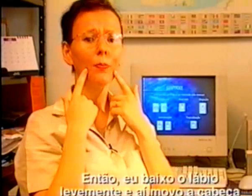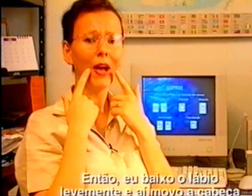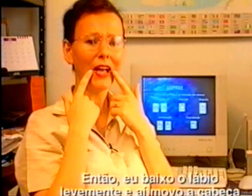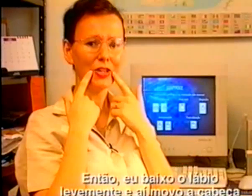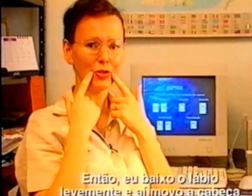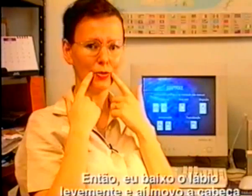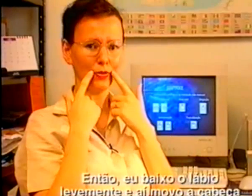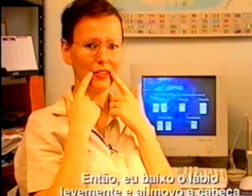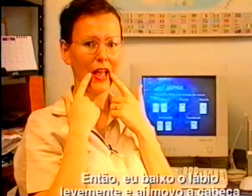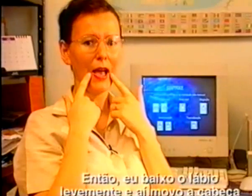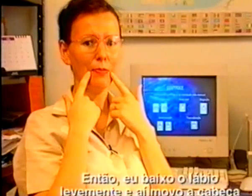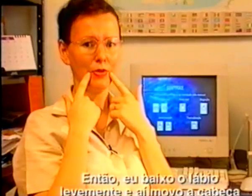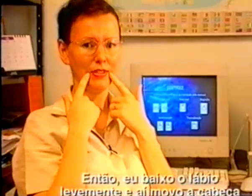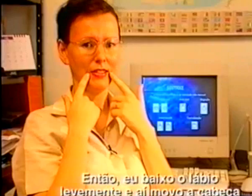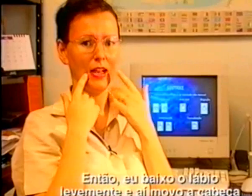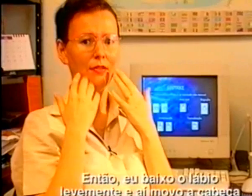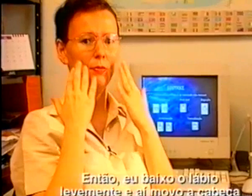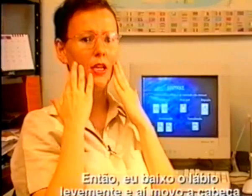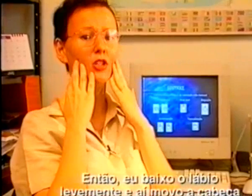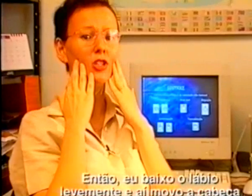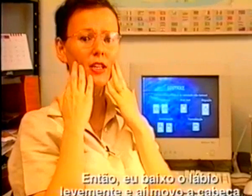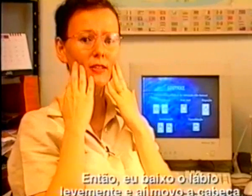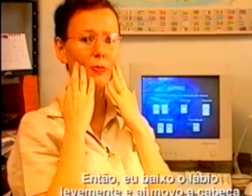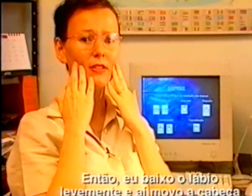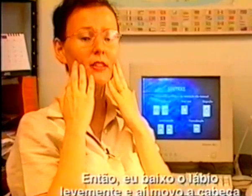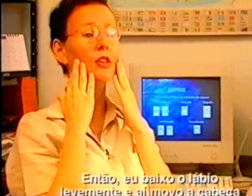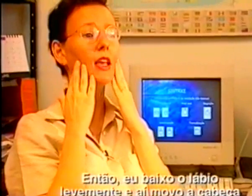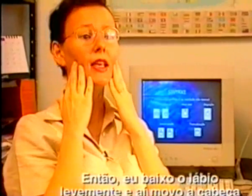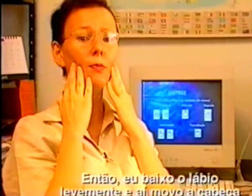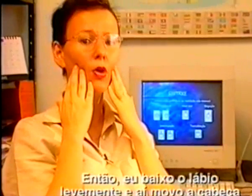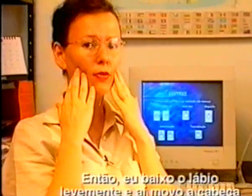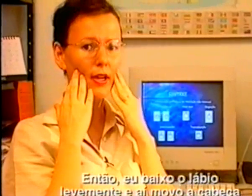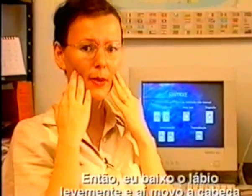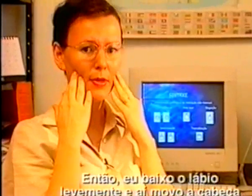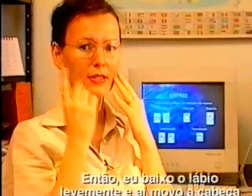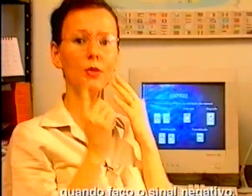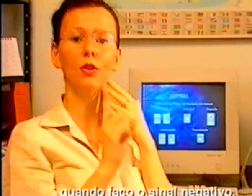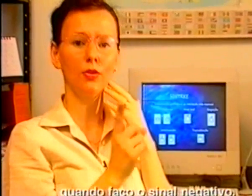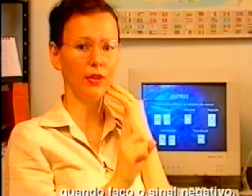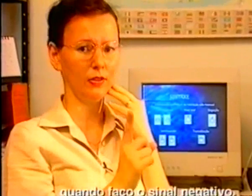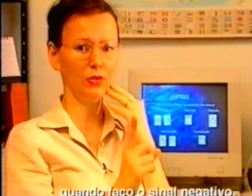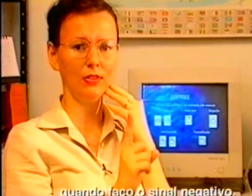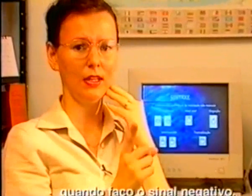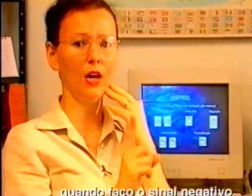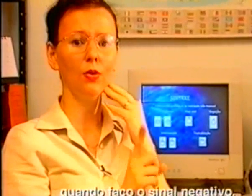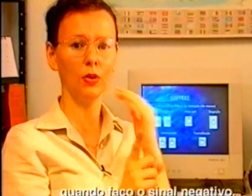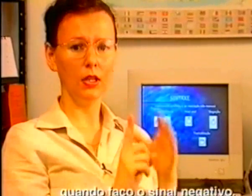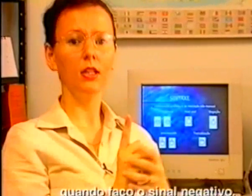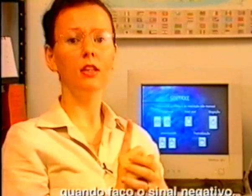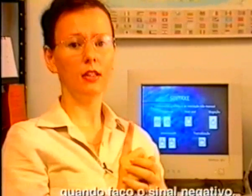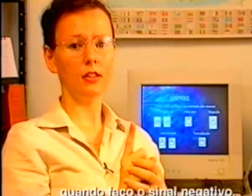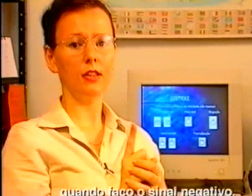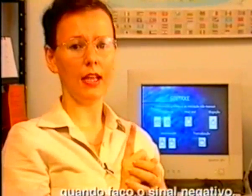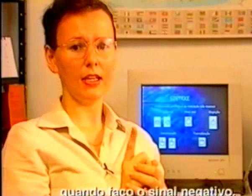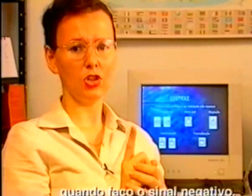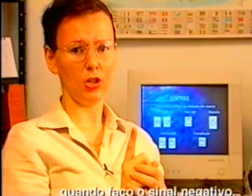Então eu baixo os lábios levemente e aí movo a cabeça quando eu faço o sinal